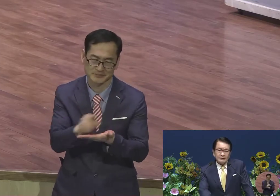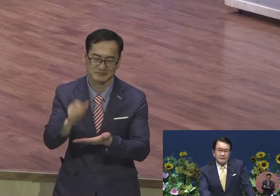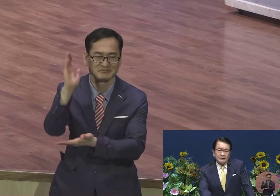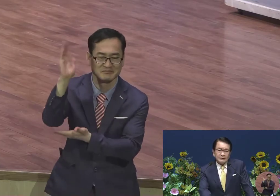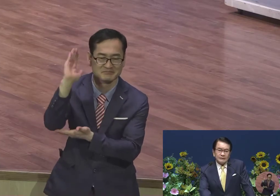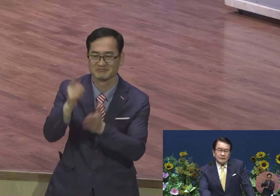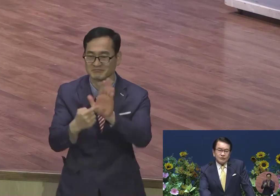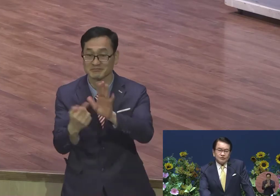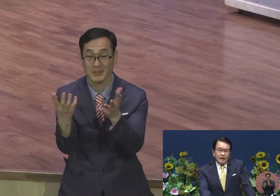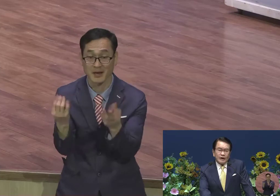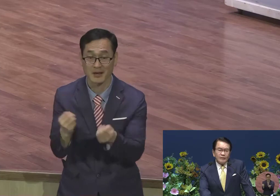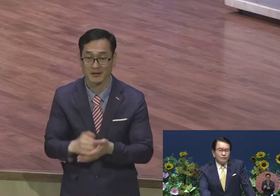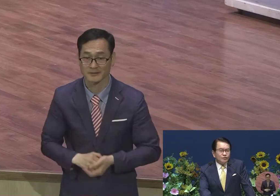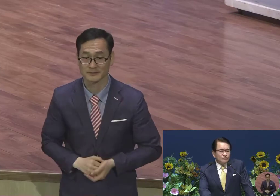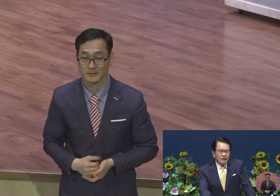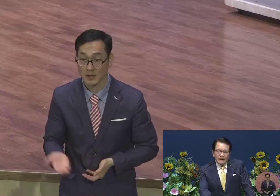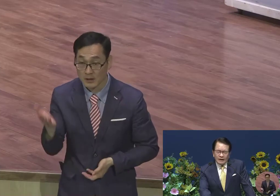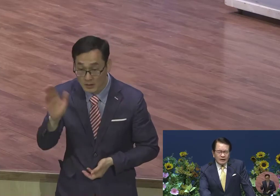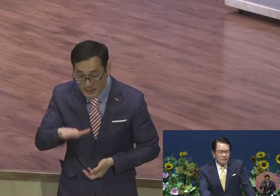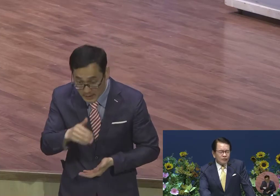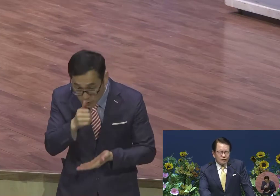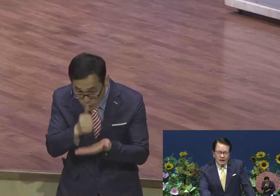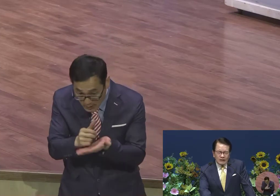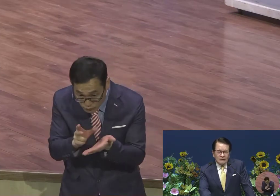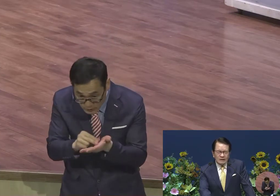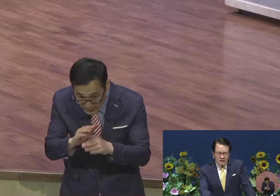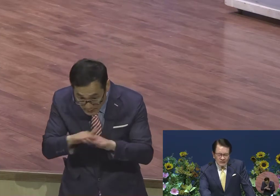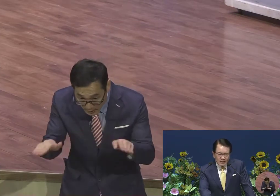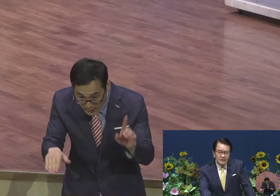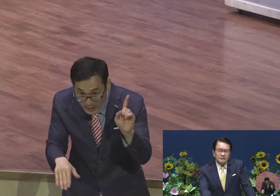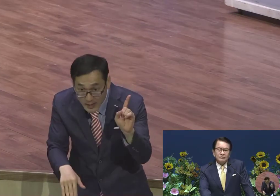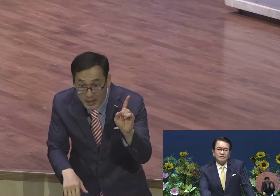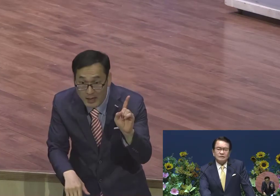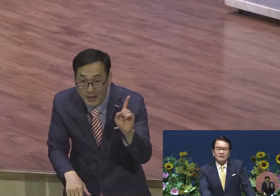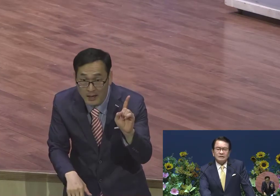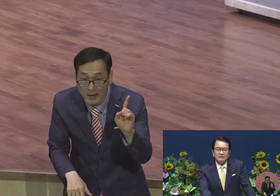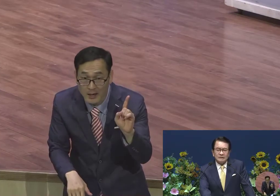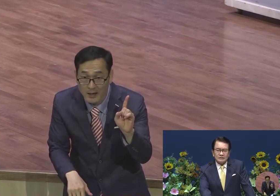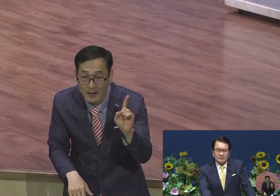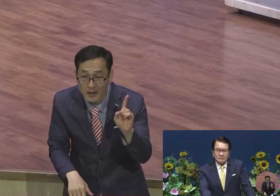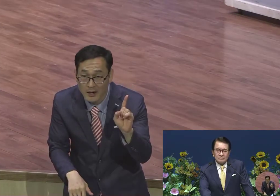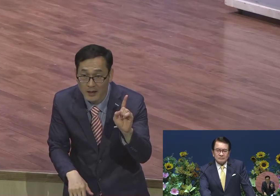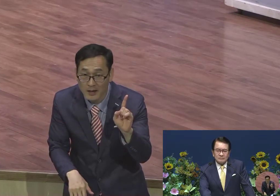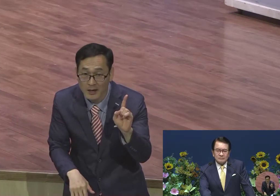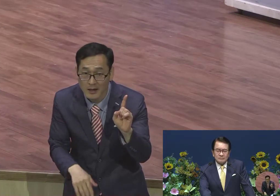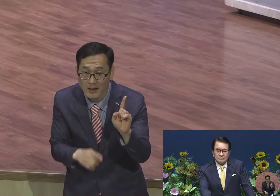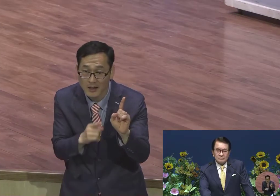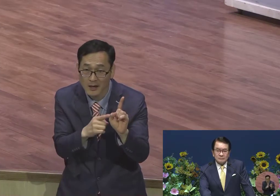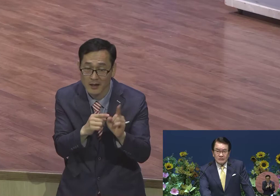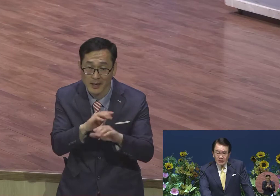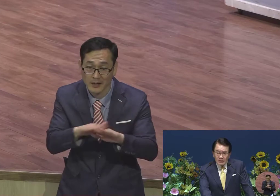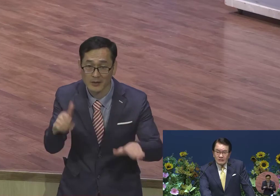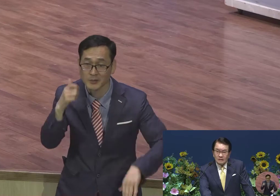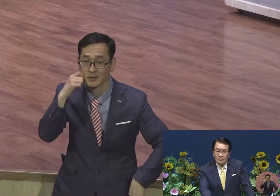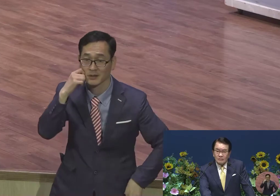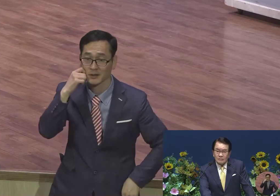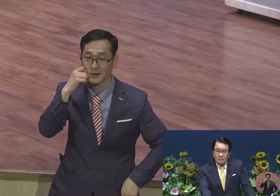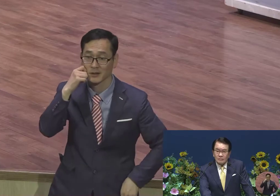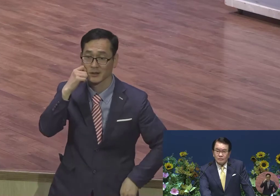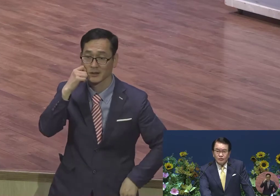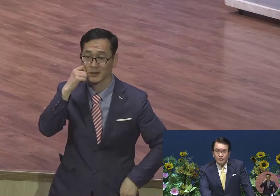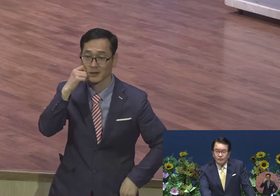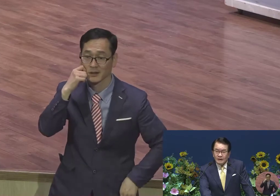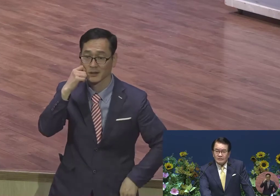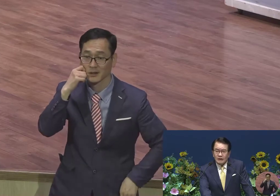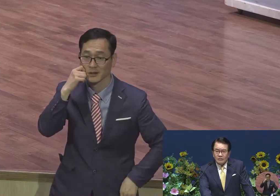죄 문전에 해결을 못하는 인간이었어요 석가선생이 인간이었다고